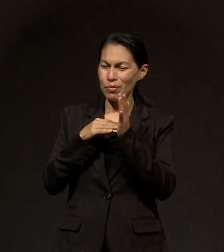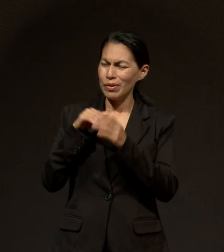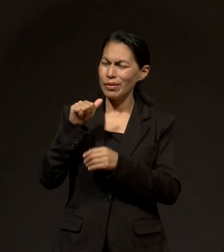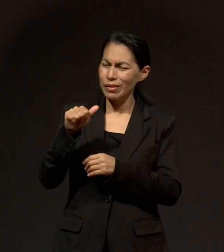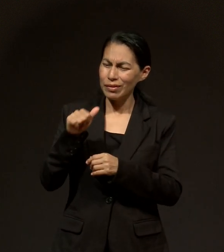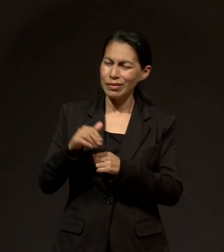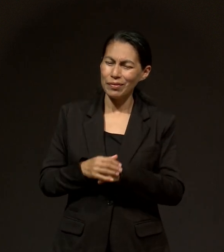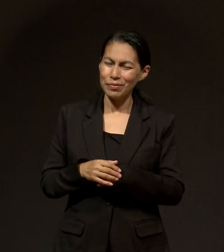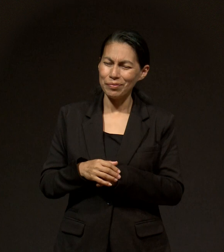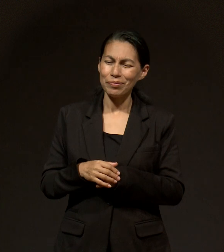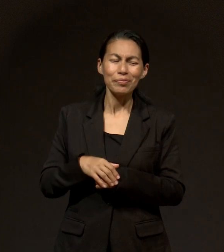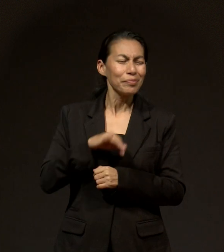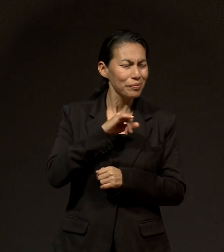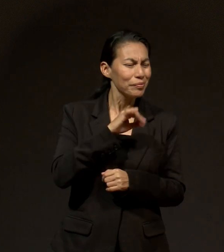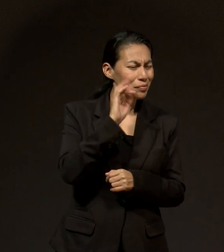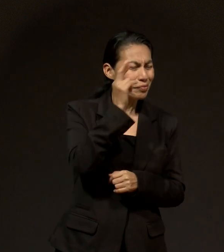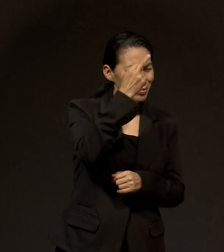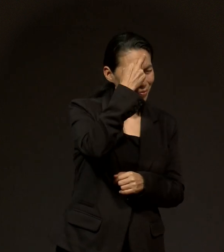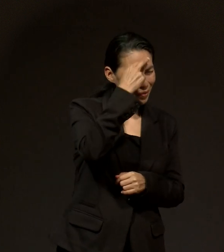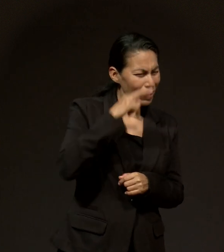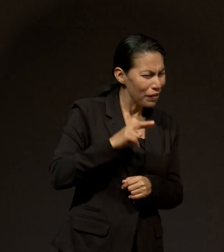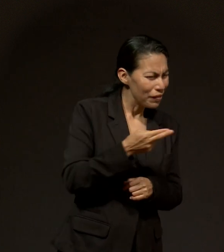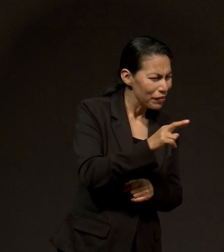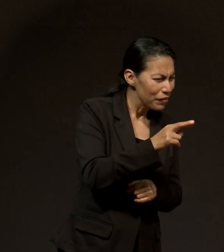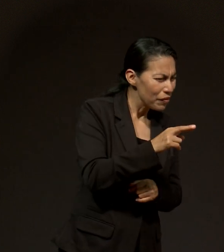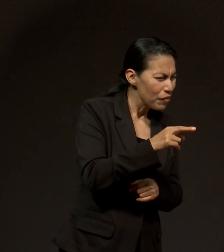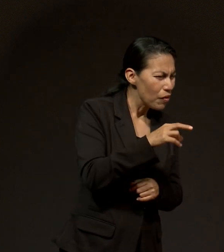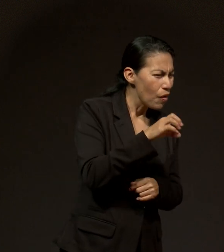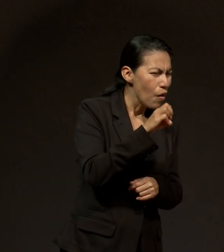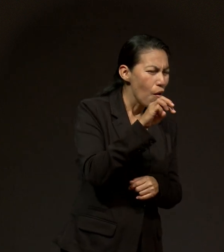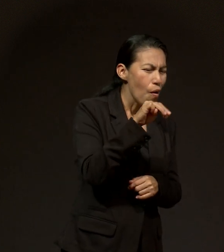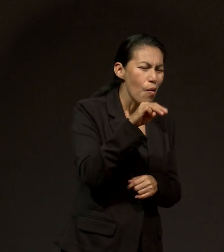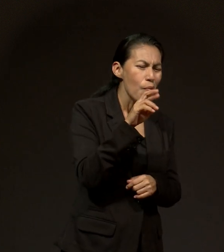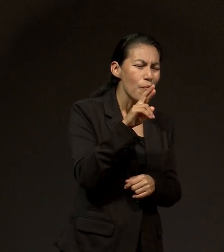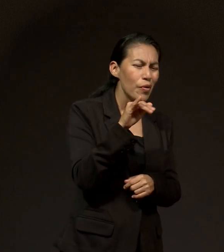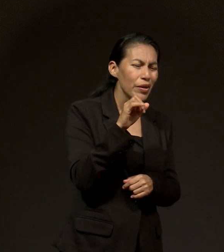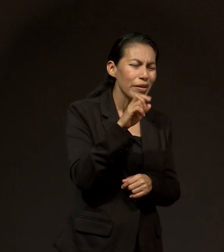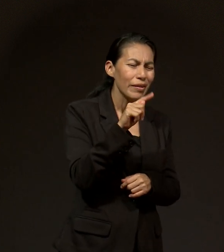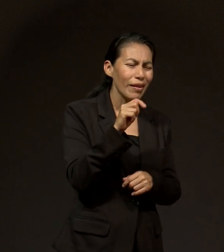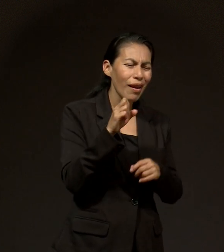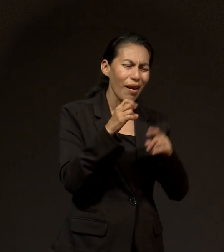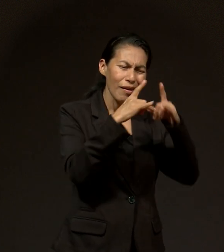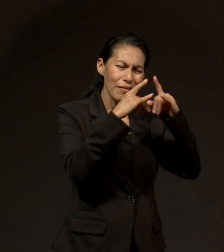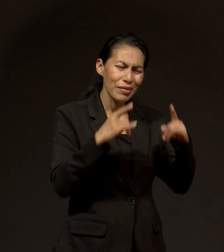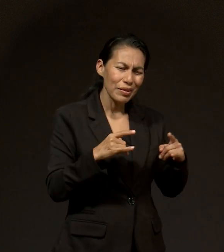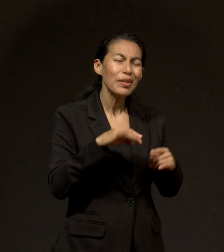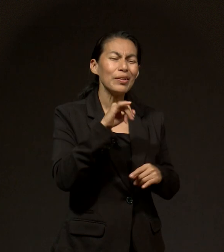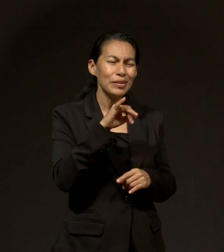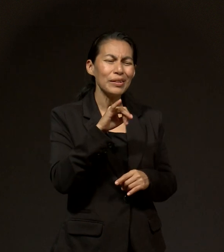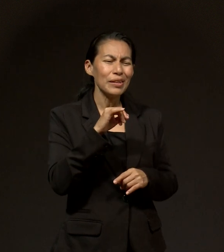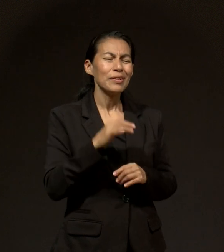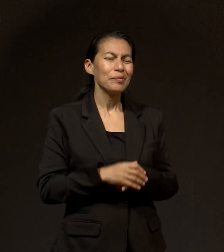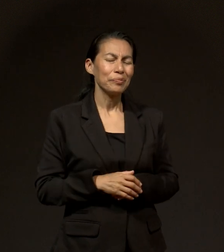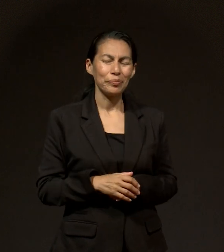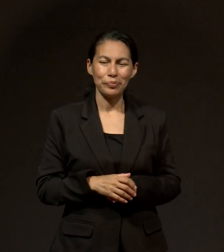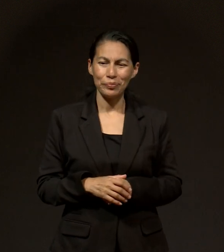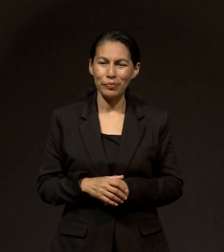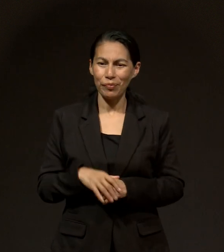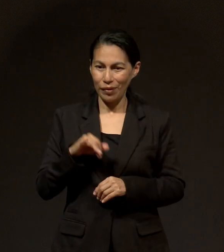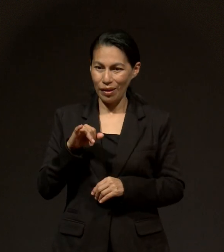2016. Yo me acuerdo, fue en el río, ¿no es cierto? En el río. De la Morita. En un retiro espiritual. En un retiro espiritual.